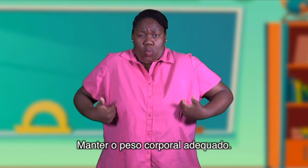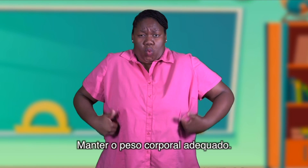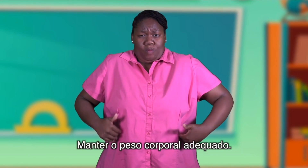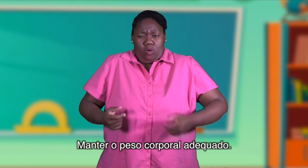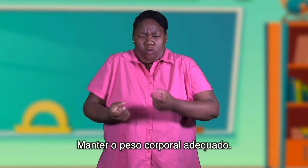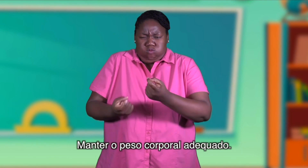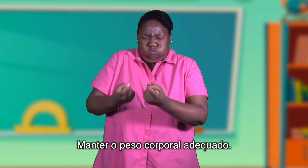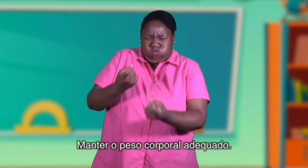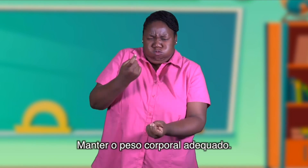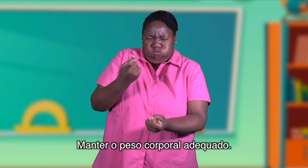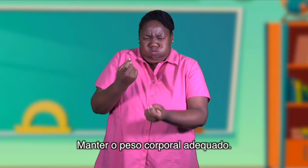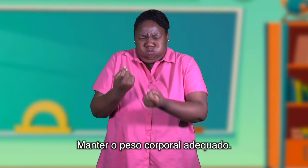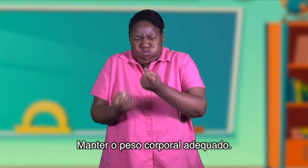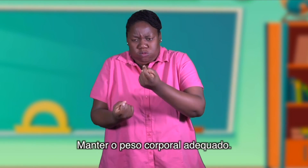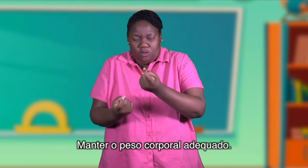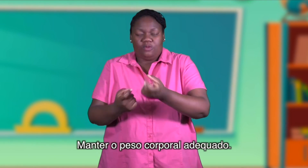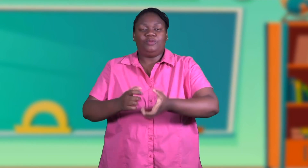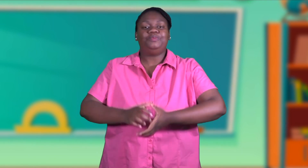manter o peso corporal adequado,